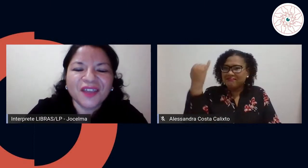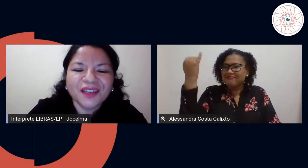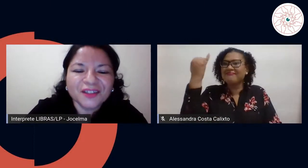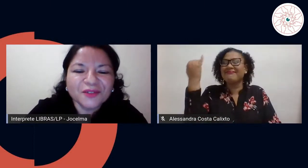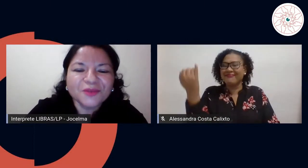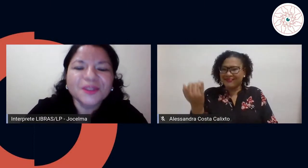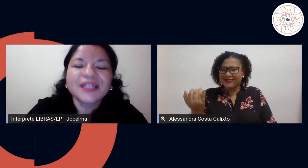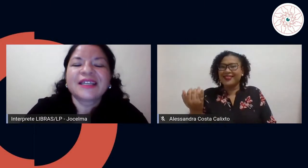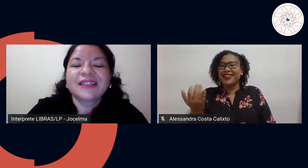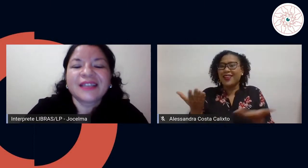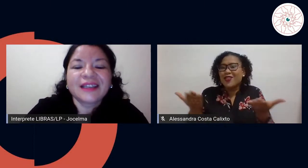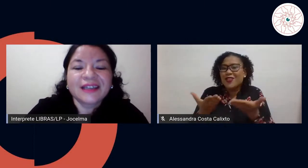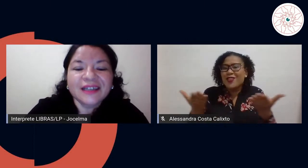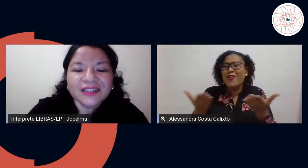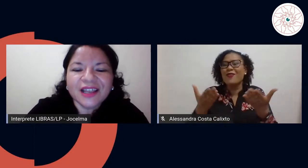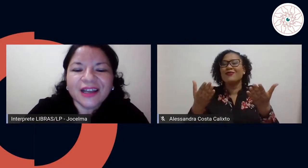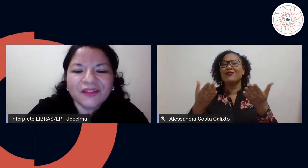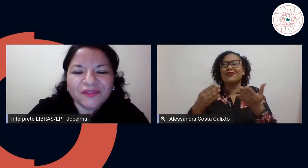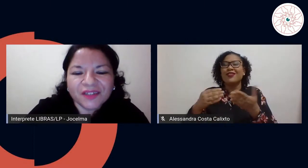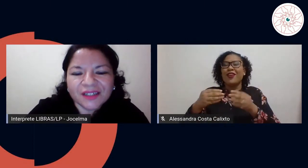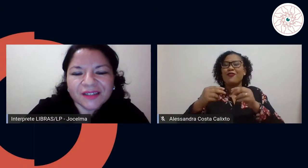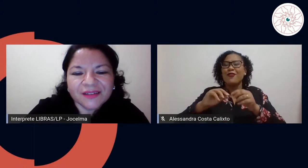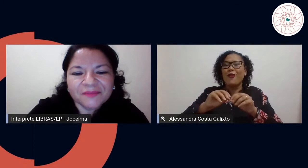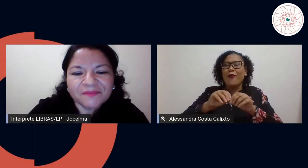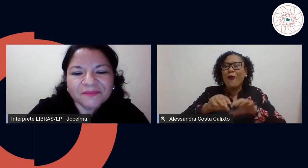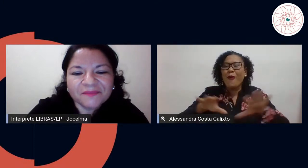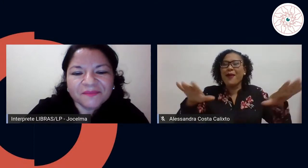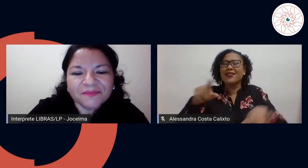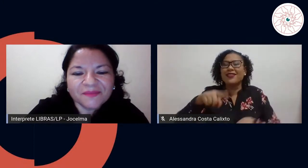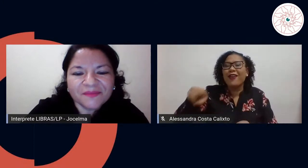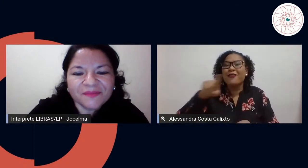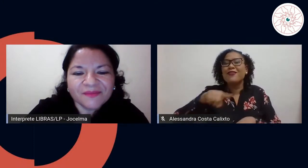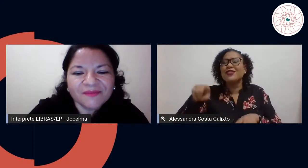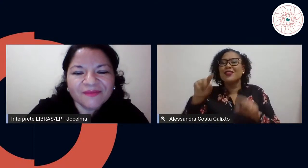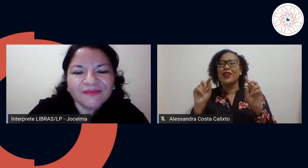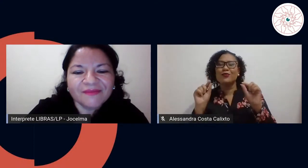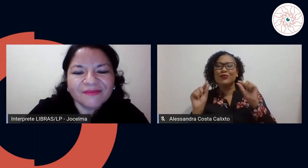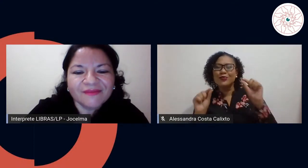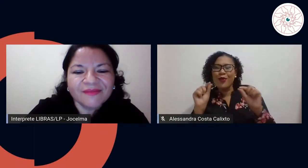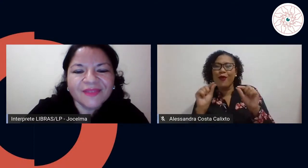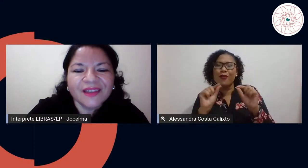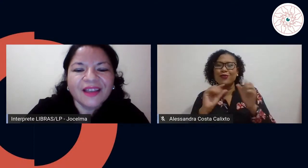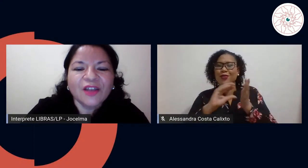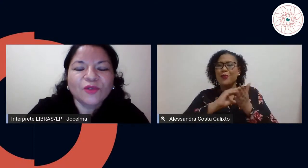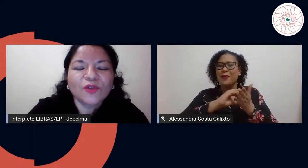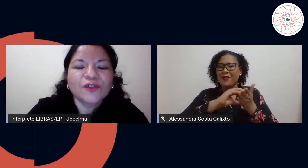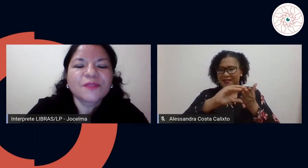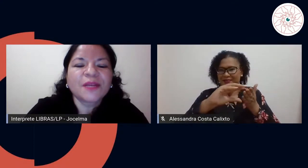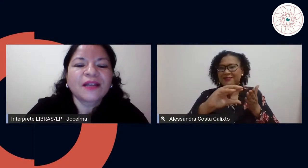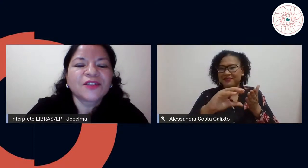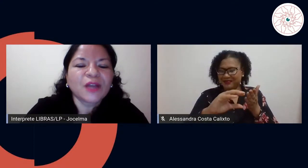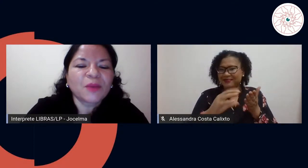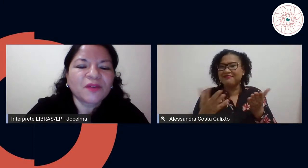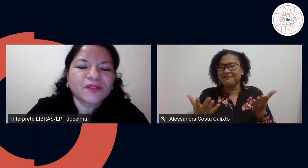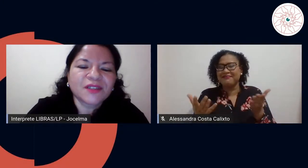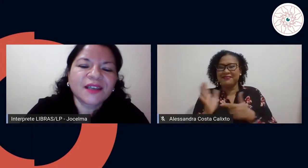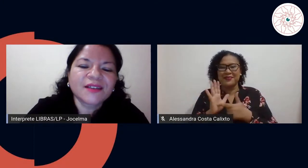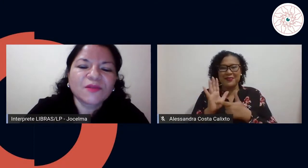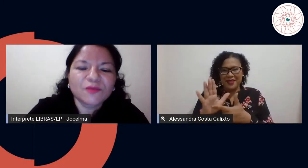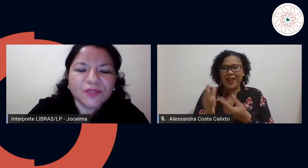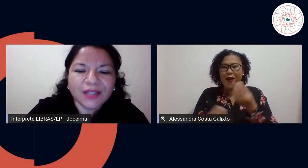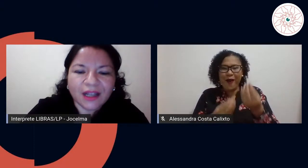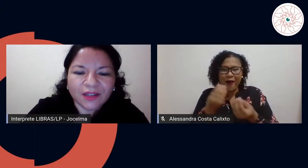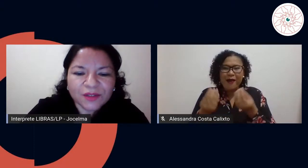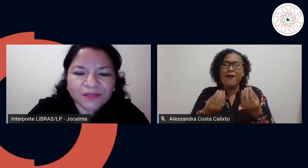nesse evento que tem grande relevância. Eu trouxe para divulgar para